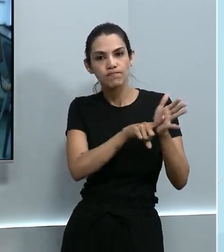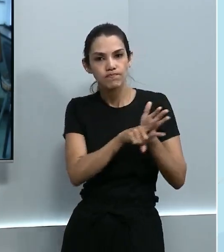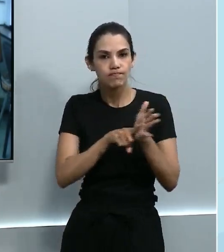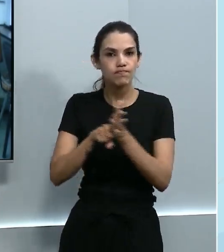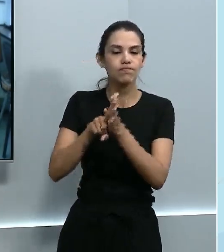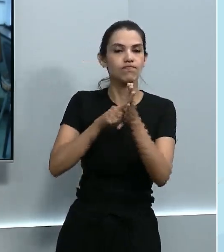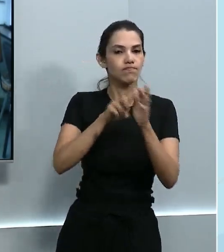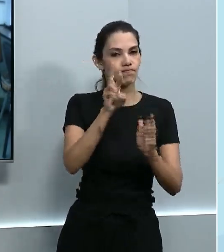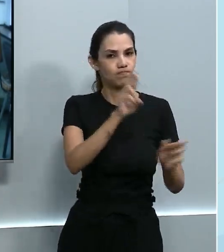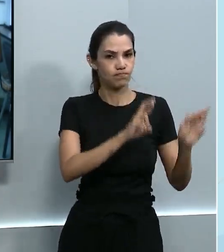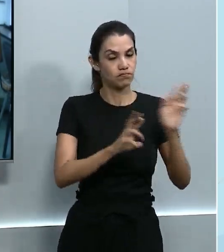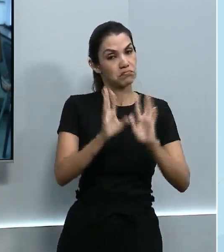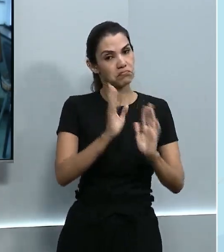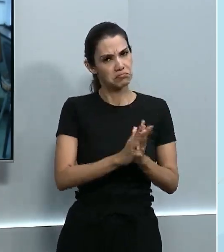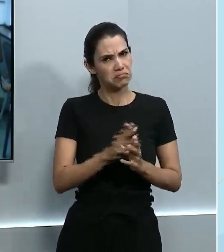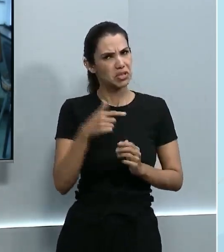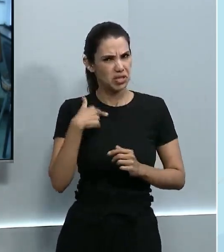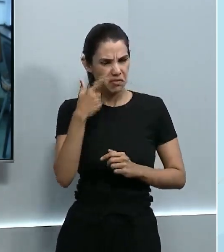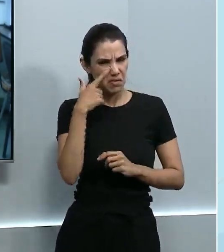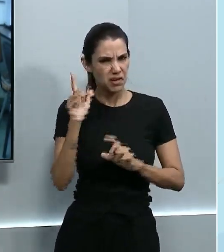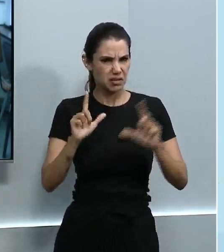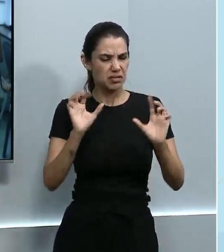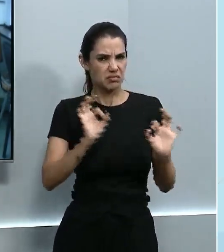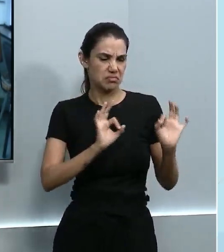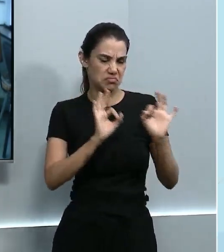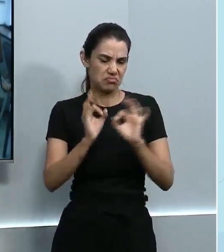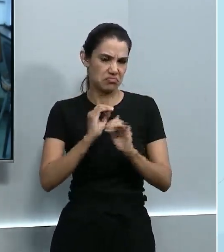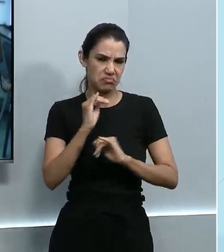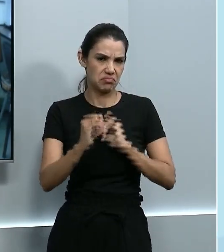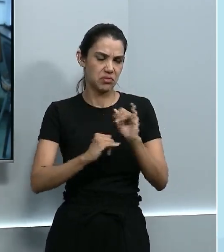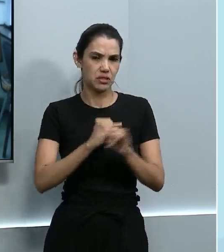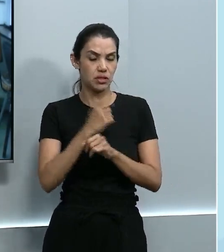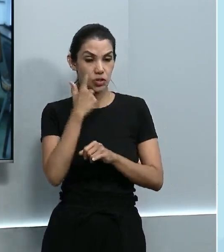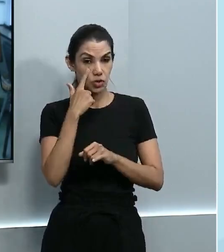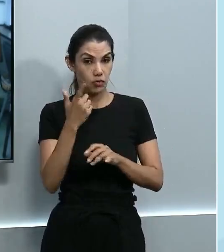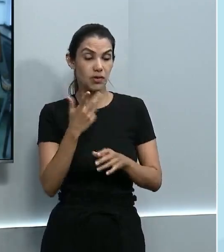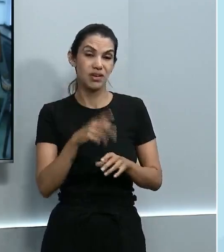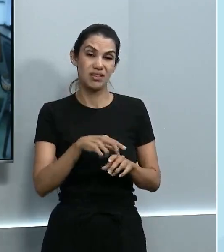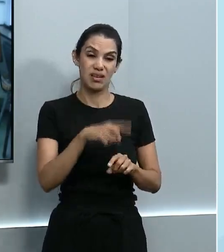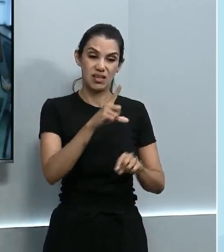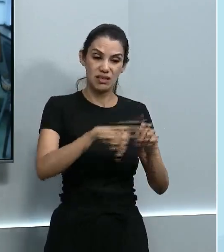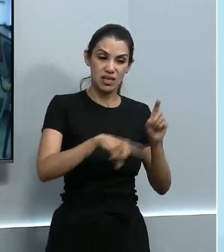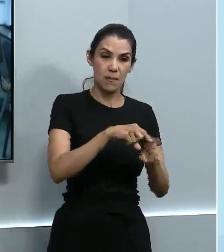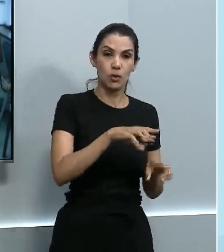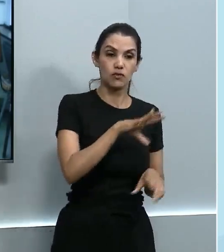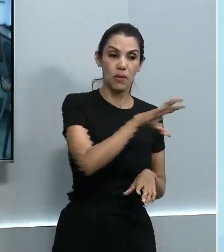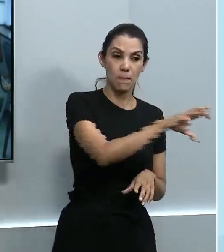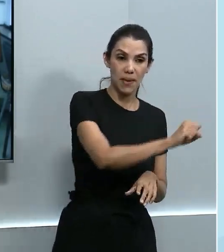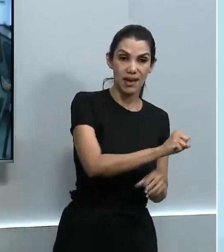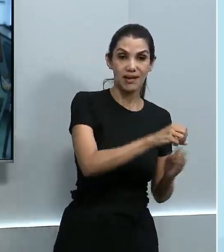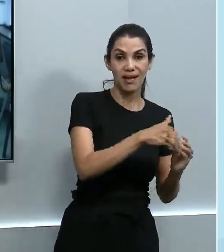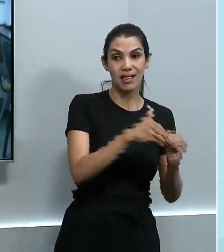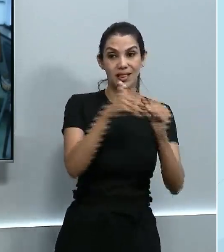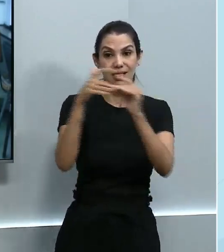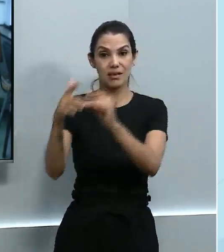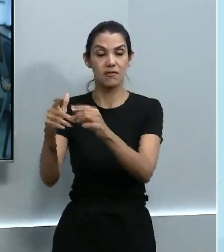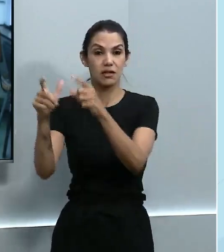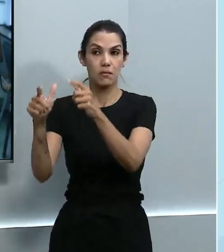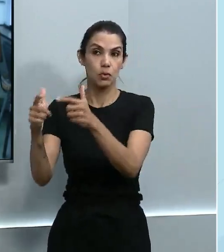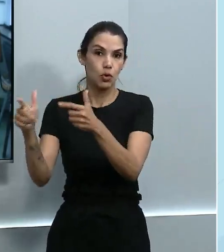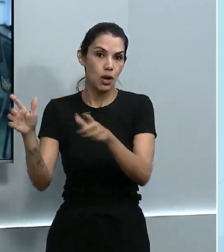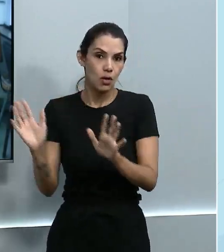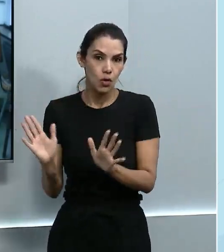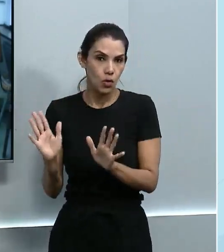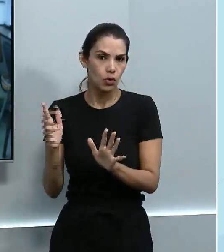né? Até onde eu acompanhei na mídia, essas amostras foram retiradas do laboratório, foram levadas para outros locais, não se